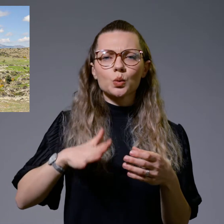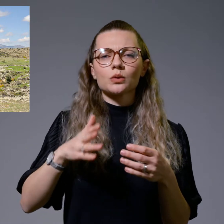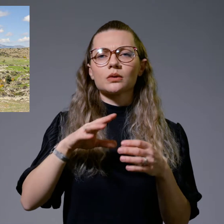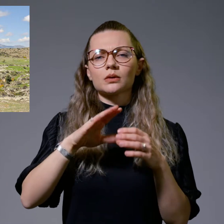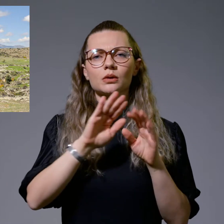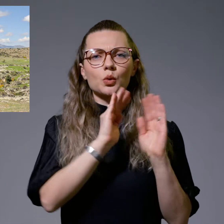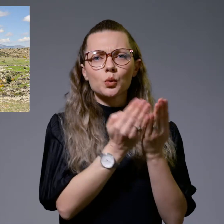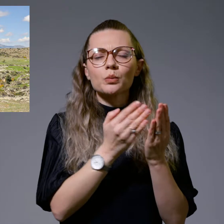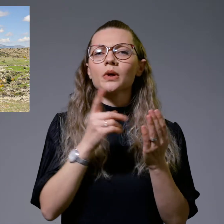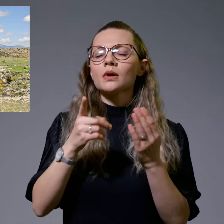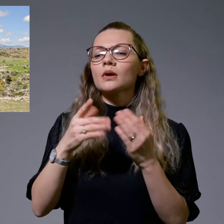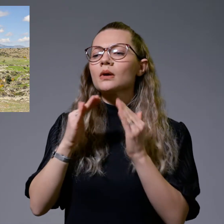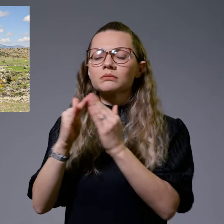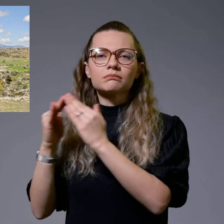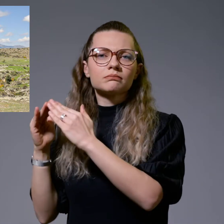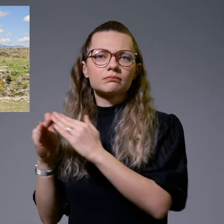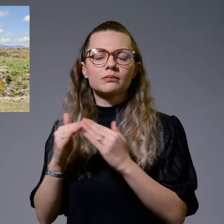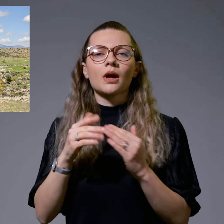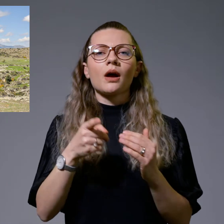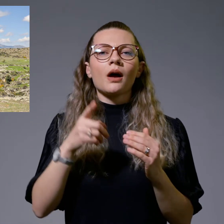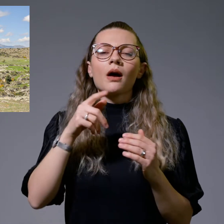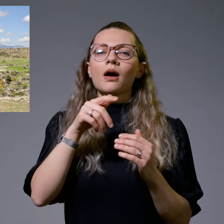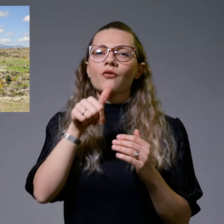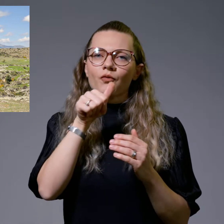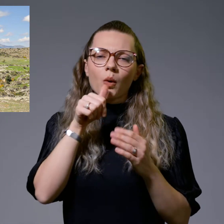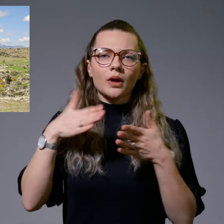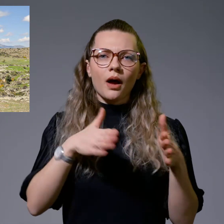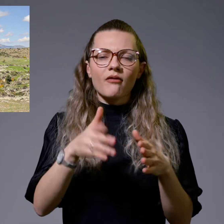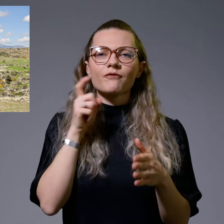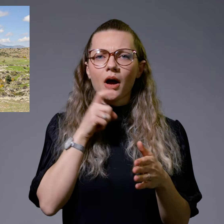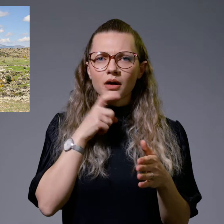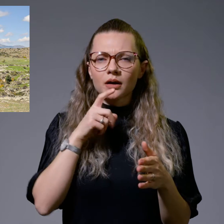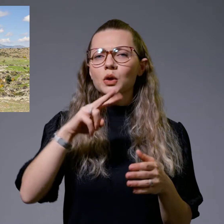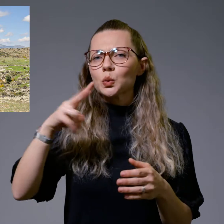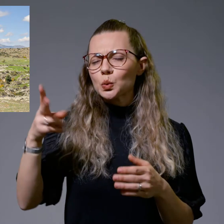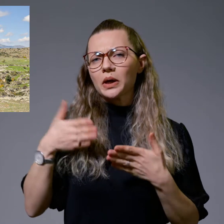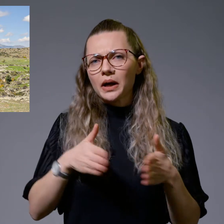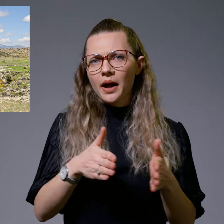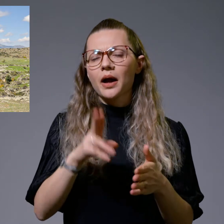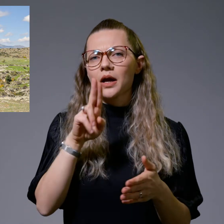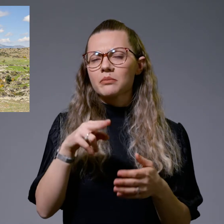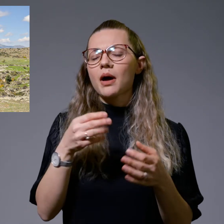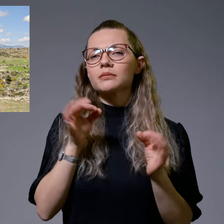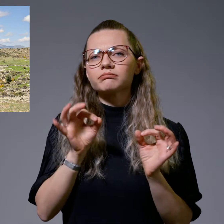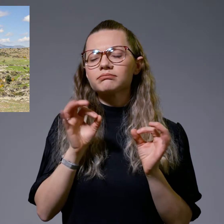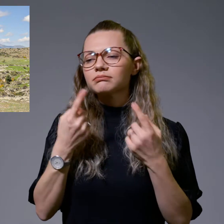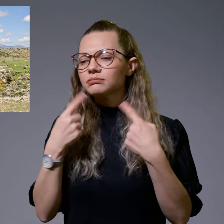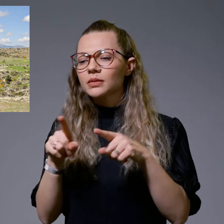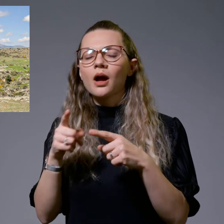простори. Долините на Вардар и другите реки представувале особена комуникација меѓу